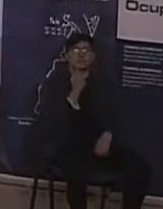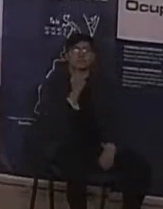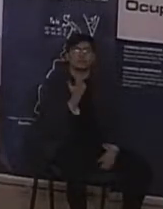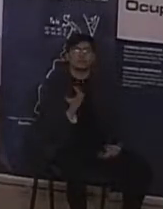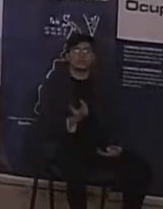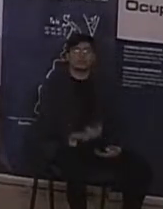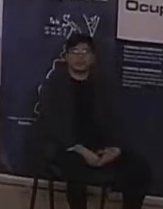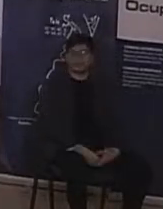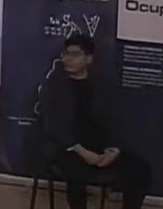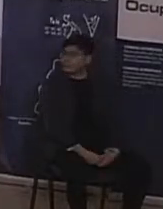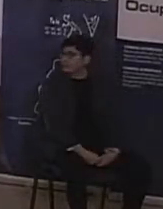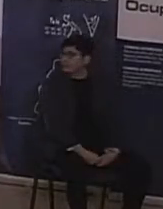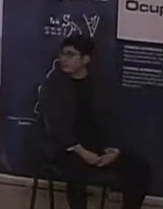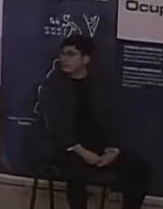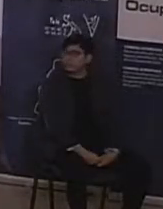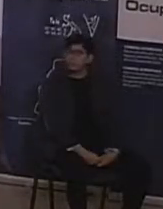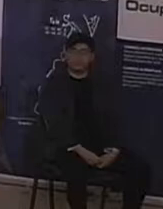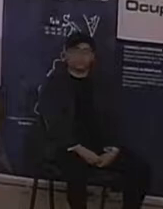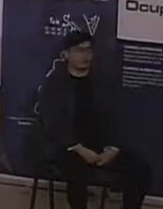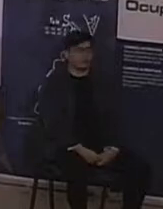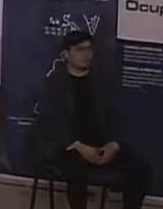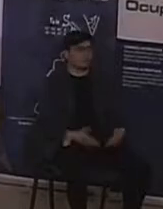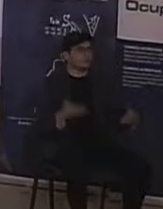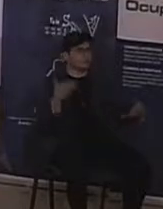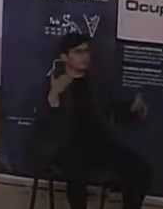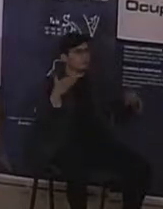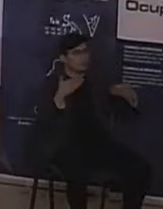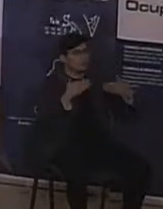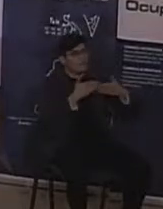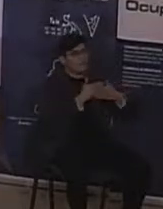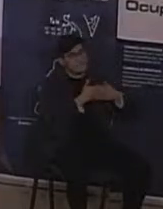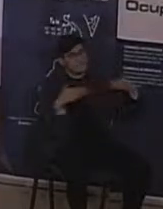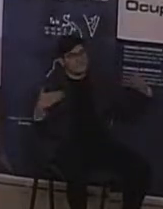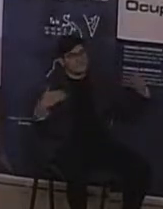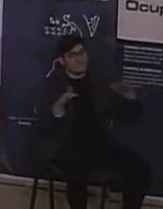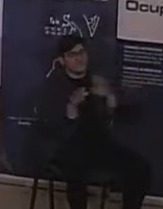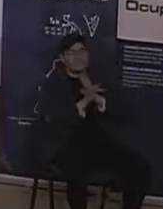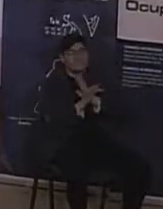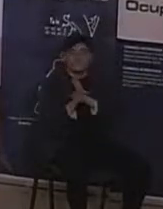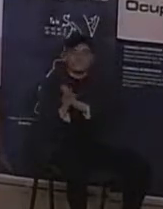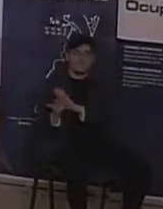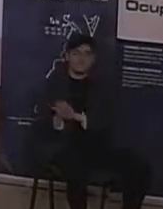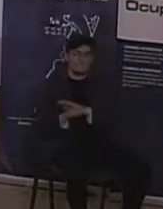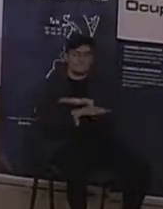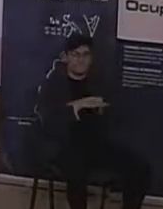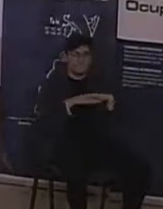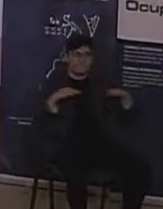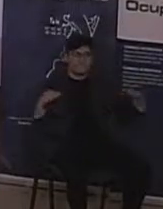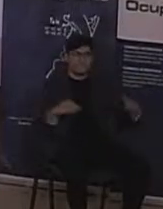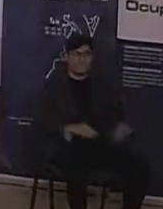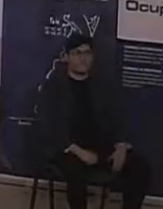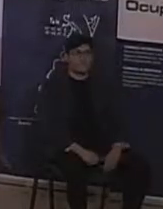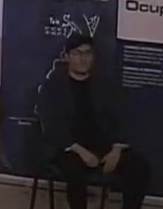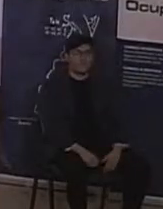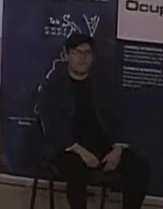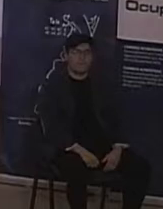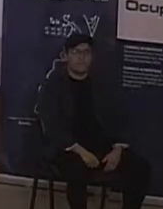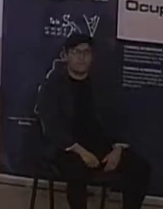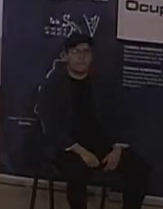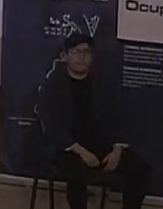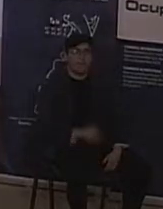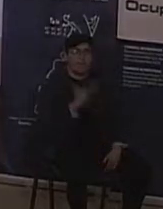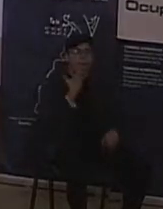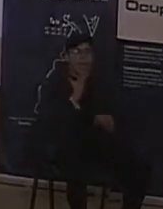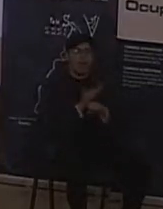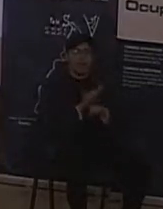una frontera bastante grande y sobrenatural ahí donde está